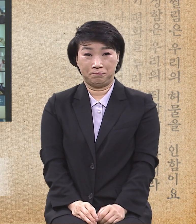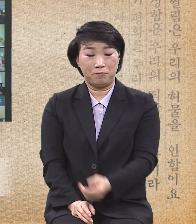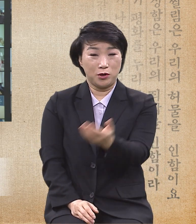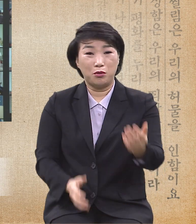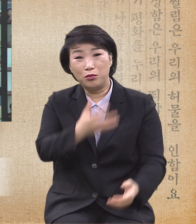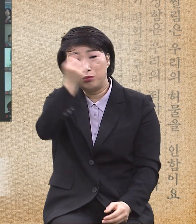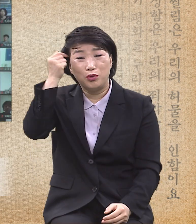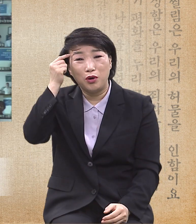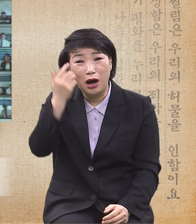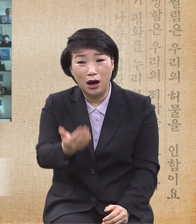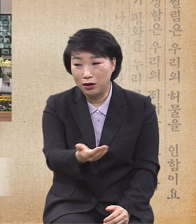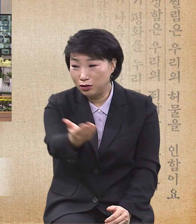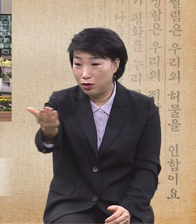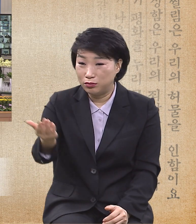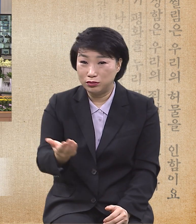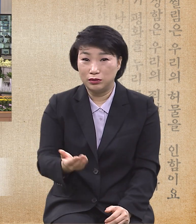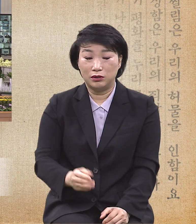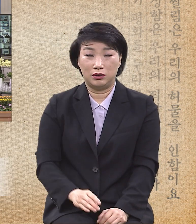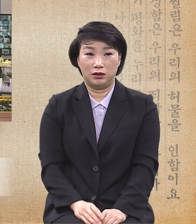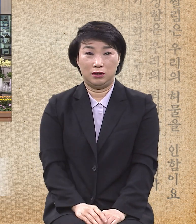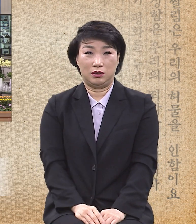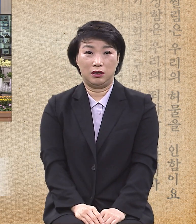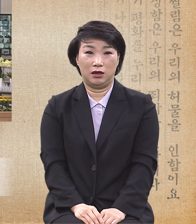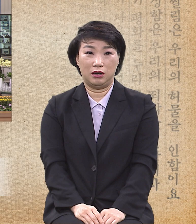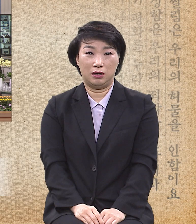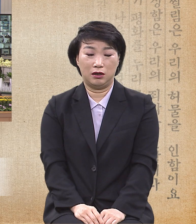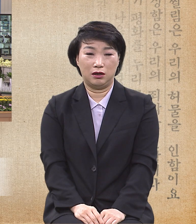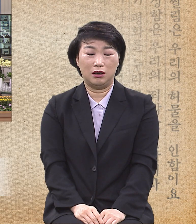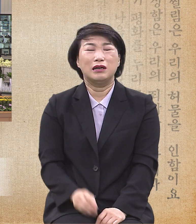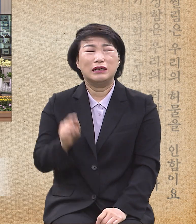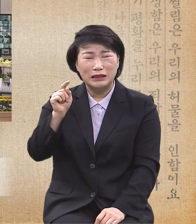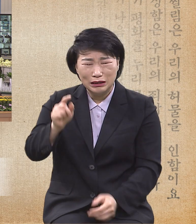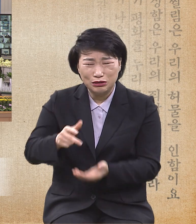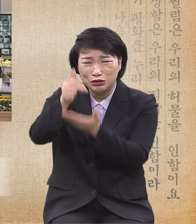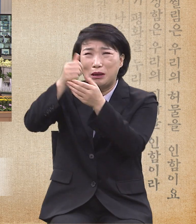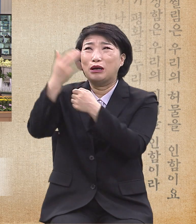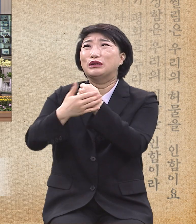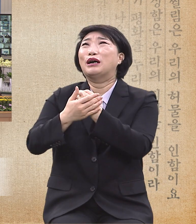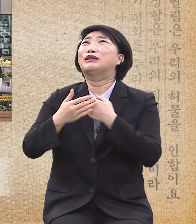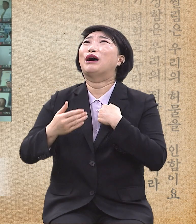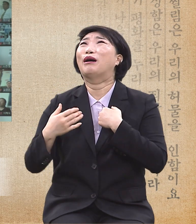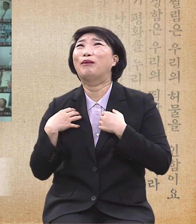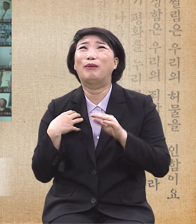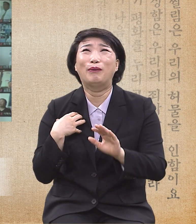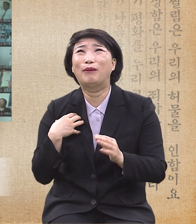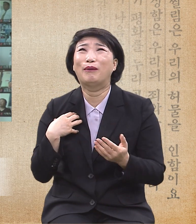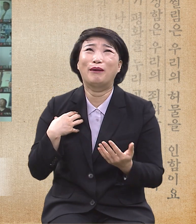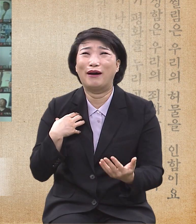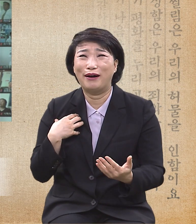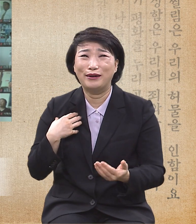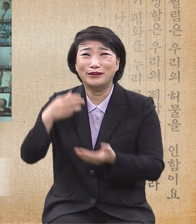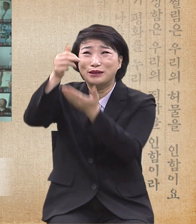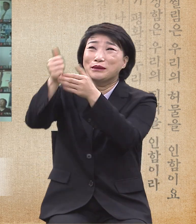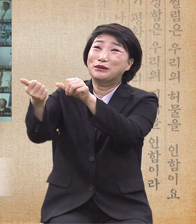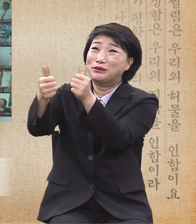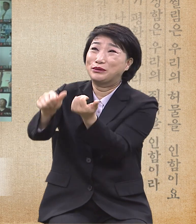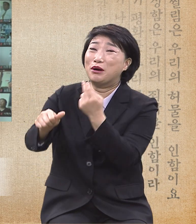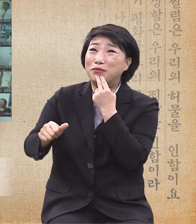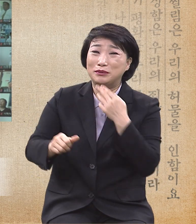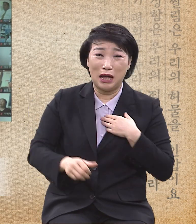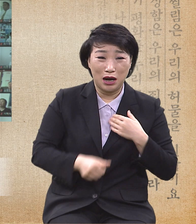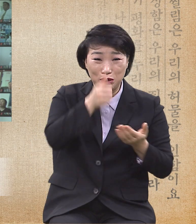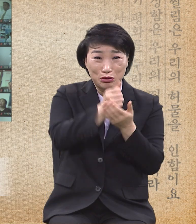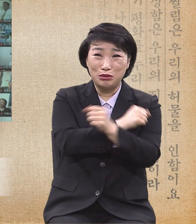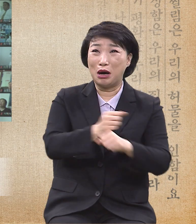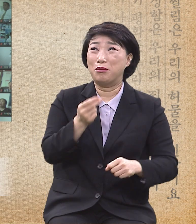어떻게 경고망동할 수 있느냐? 이 은혜를 어찌할 것이냐? 주님이 안 죽으시면 내가